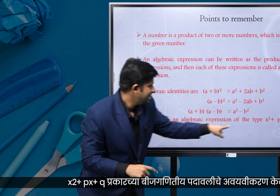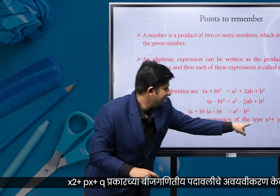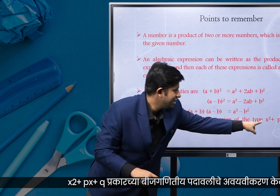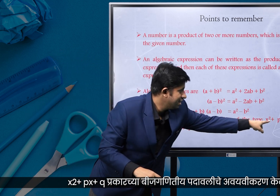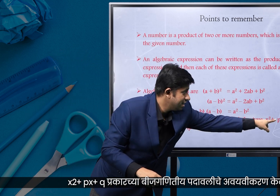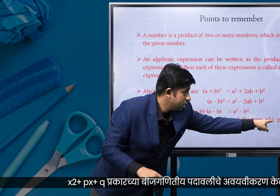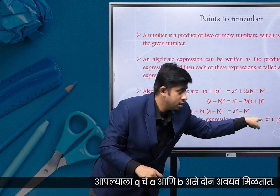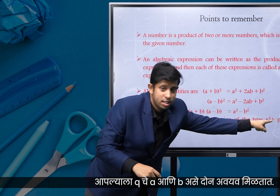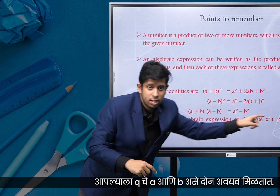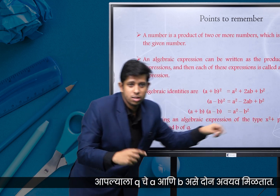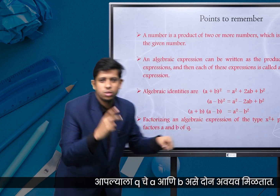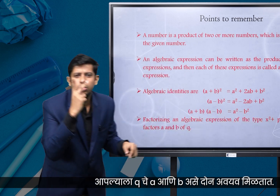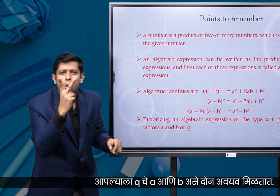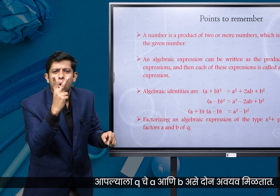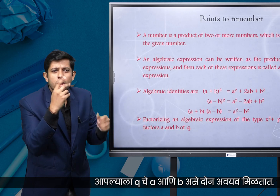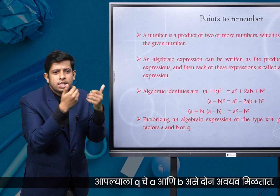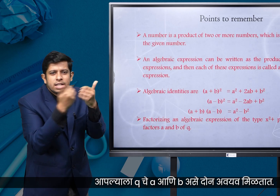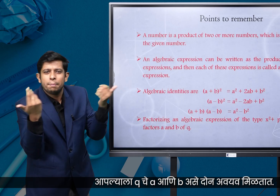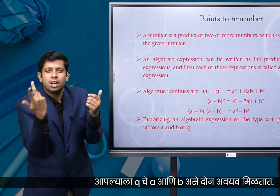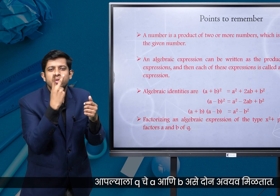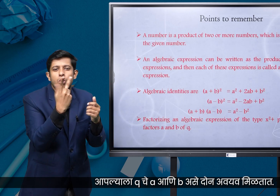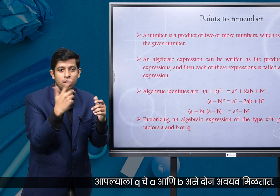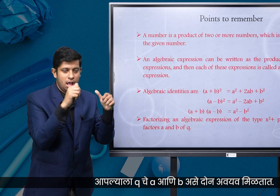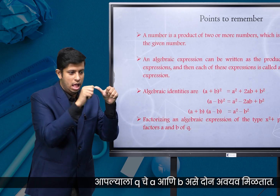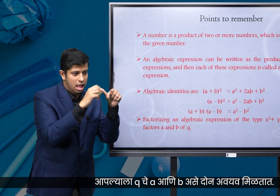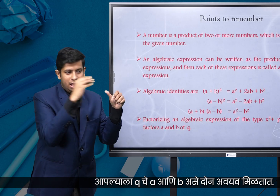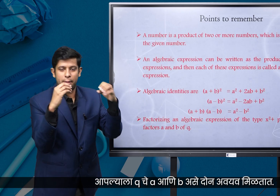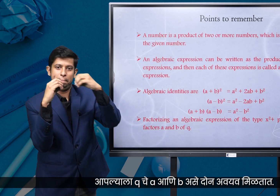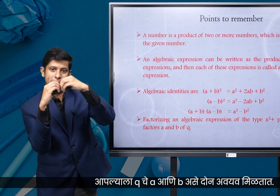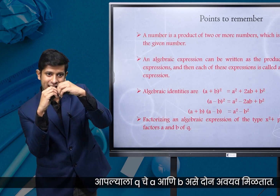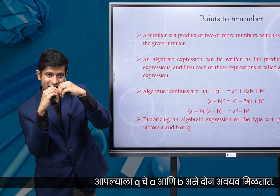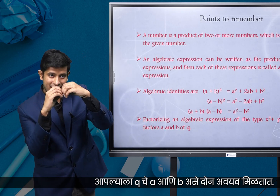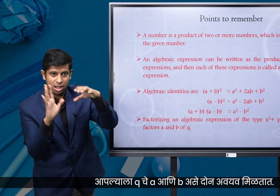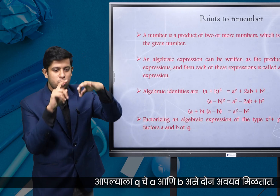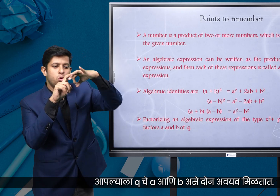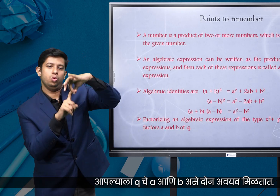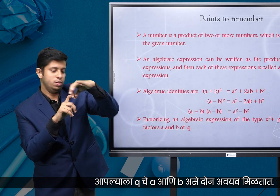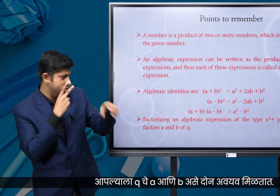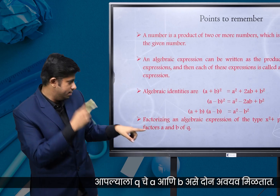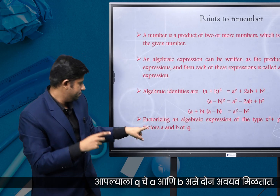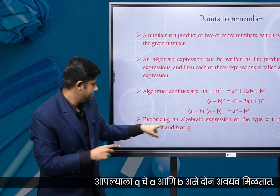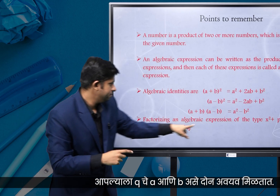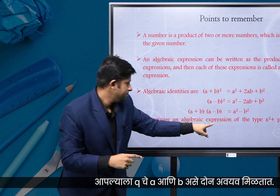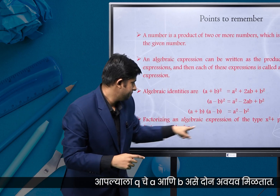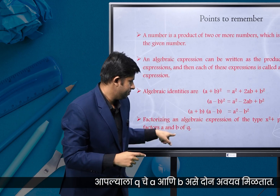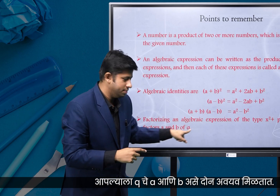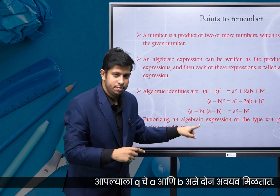अवयवीकरण केल्यास आपल्याला q चे a आणि b q चे a आणि b असे 2 अवयव मिळतात.